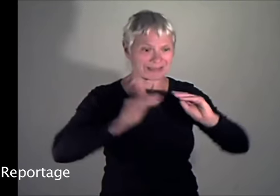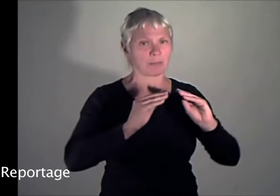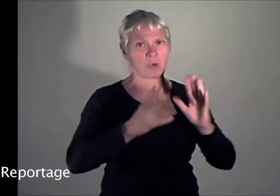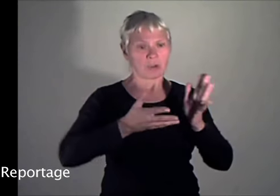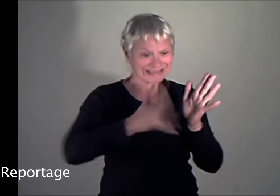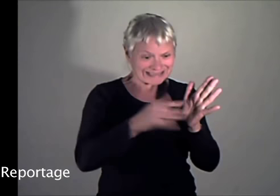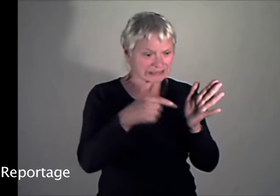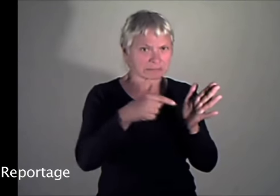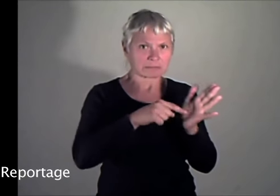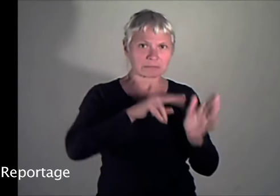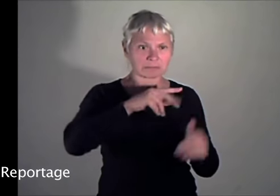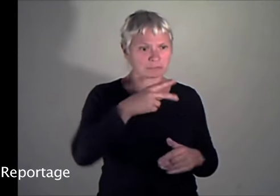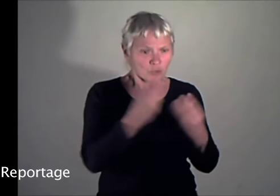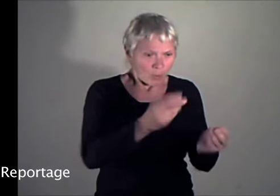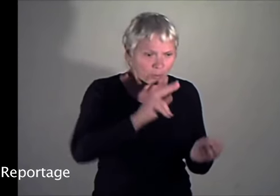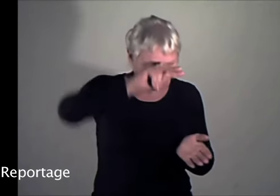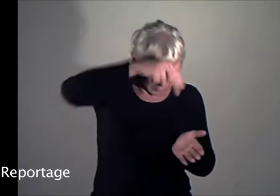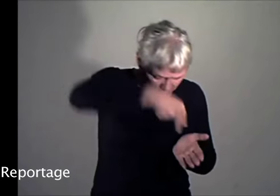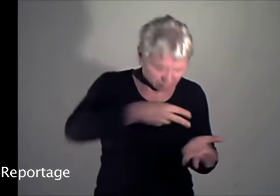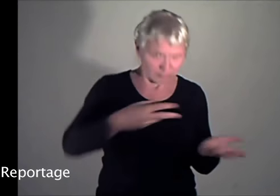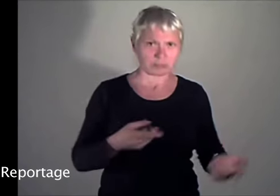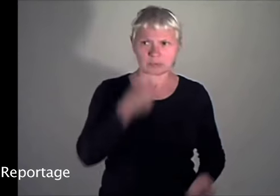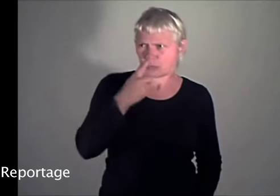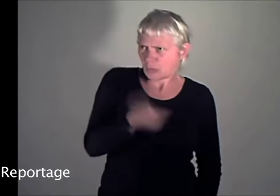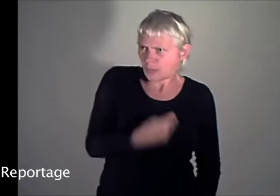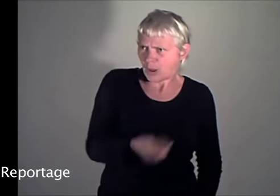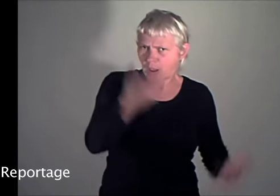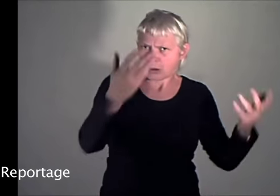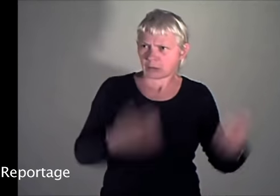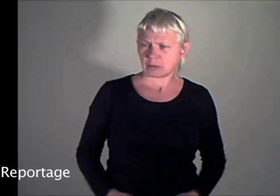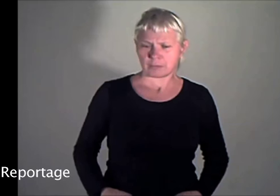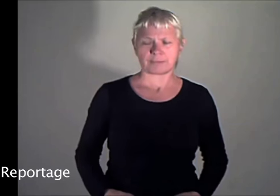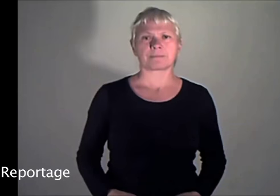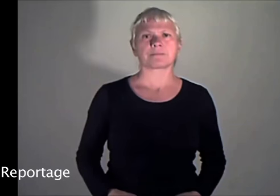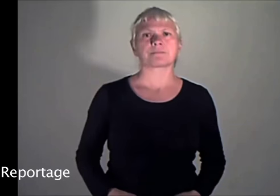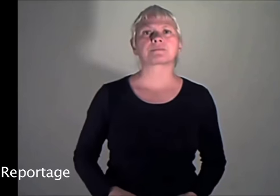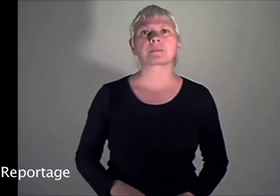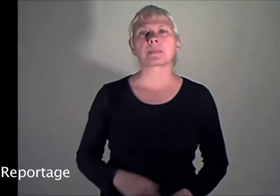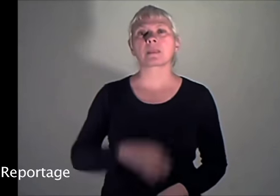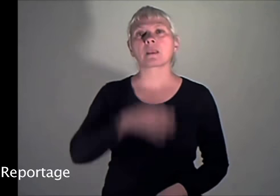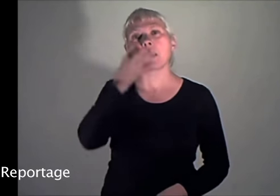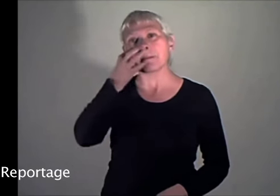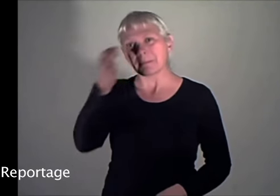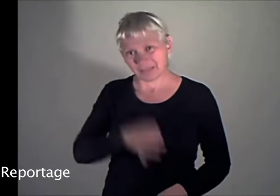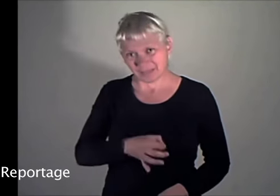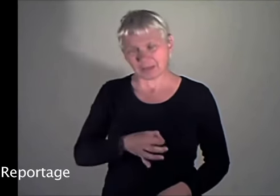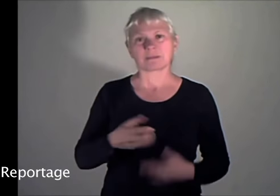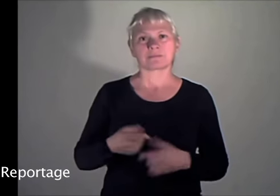Je sais pas comment dire, ça me paraît très normal, enfin, des cours sur leur propre langue. Patrick. Donc il faut que aussi il y ait un